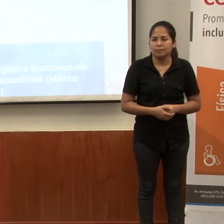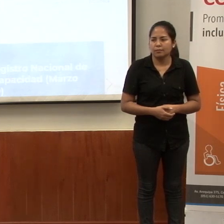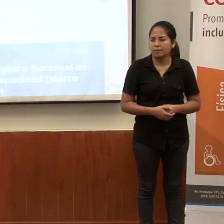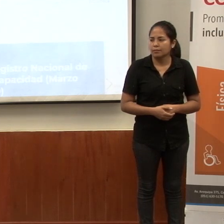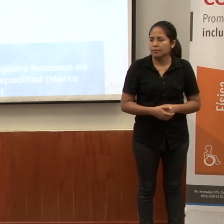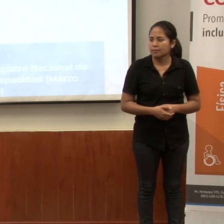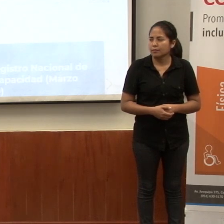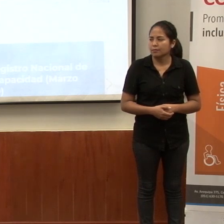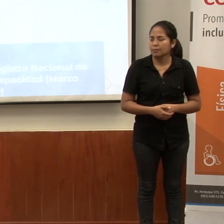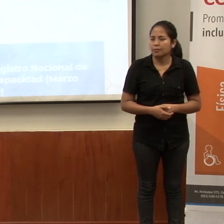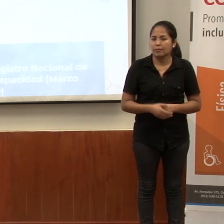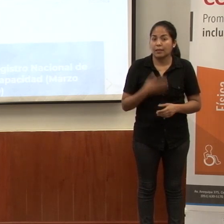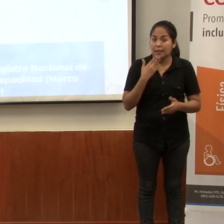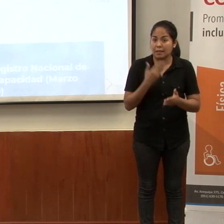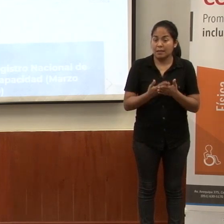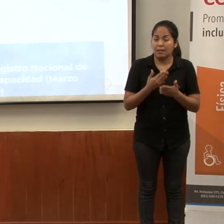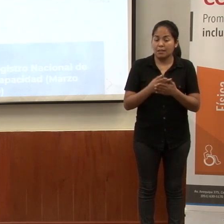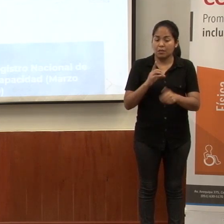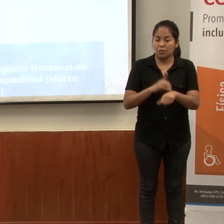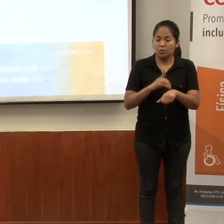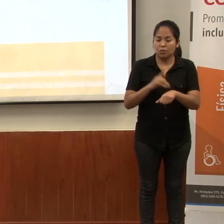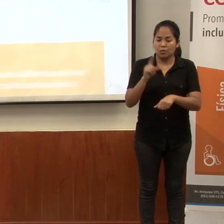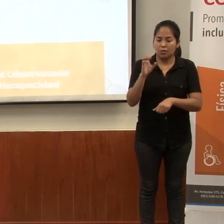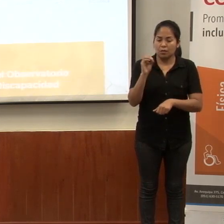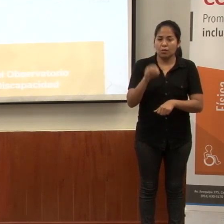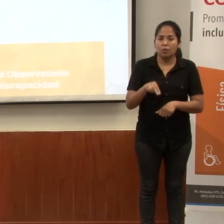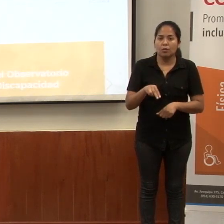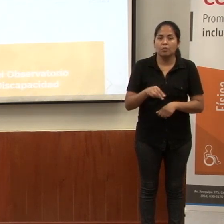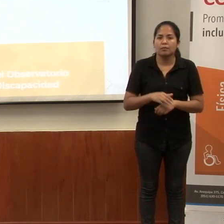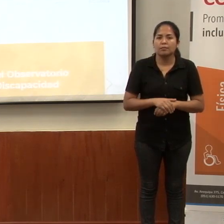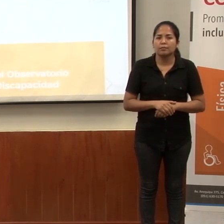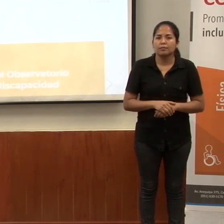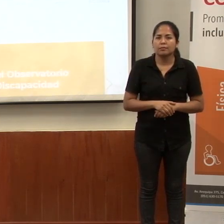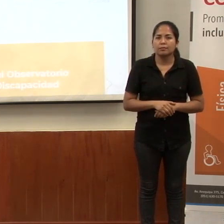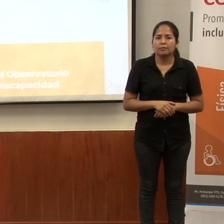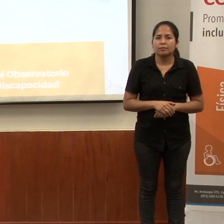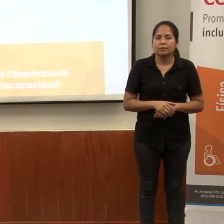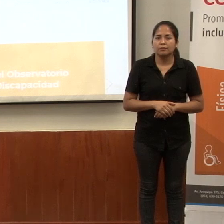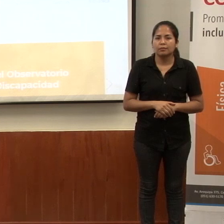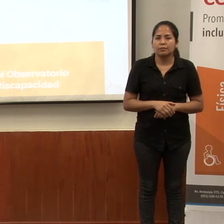Agradecemos la participación del doctor León. A ver, levantamos.